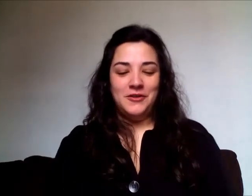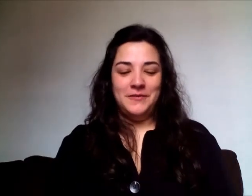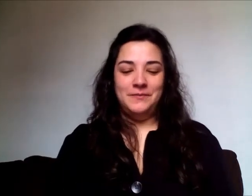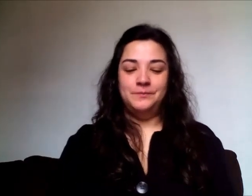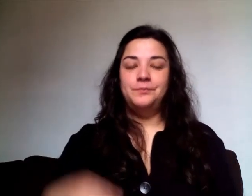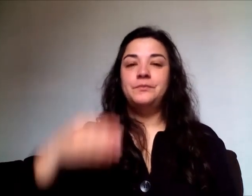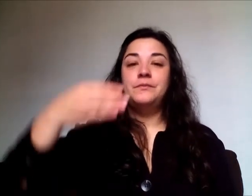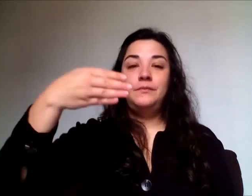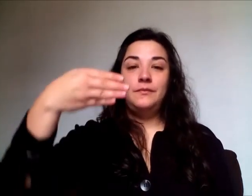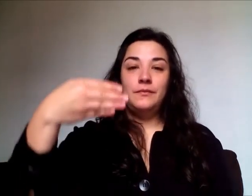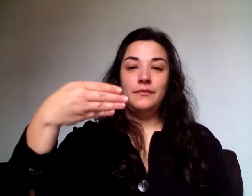comenzamos.